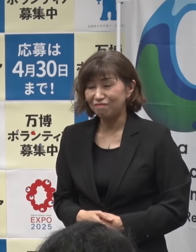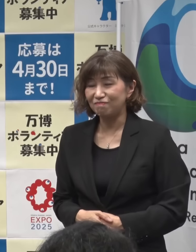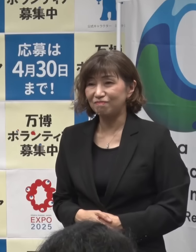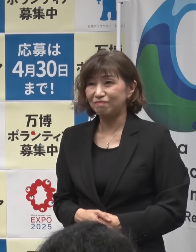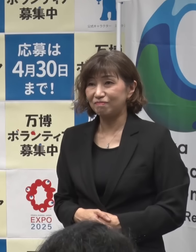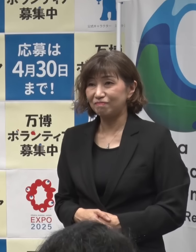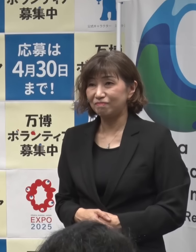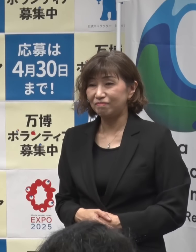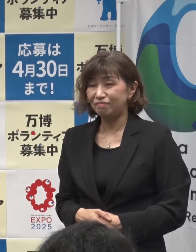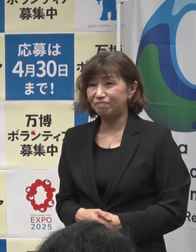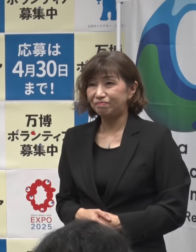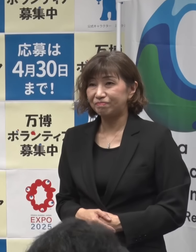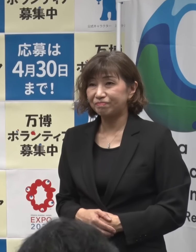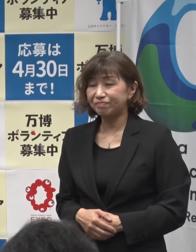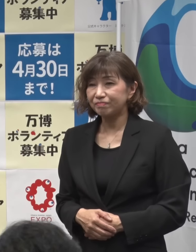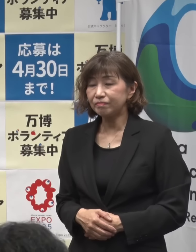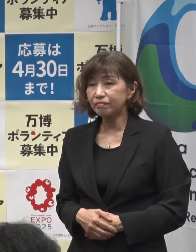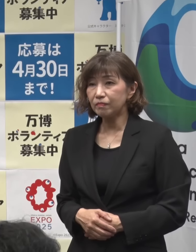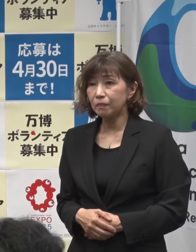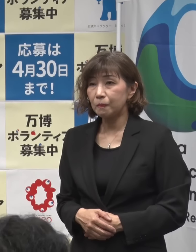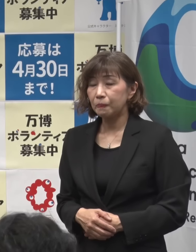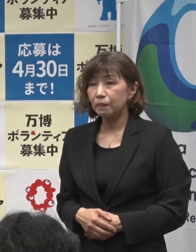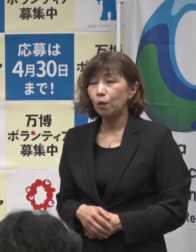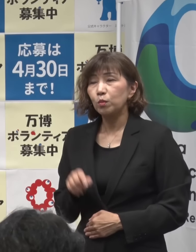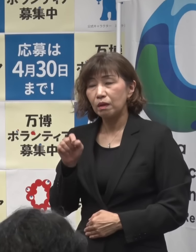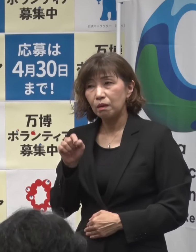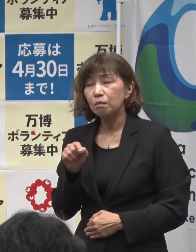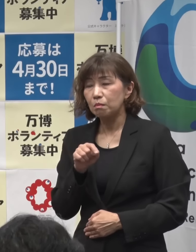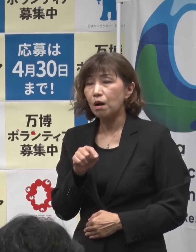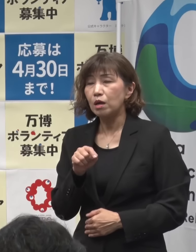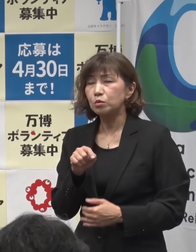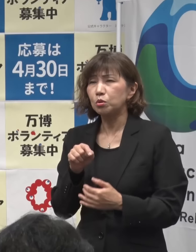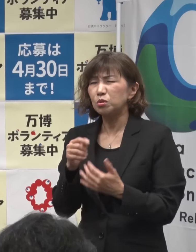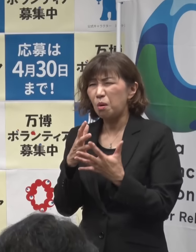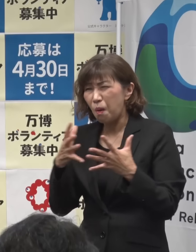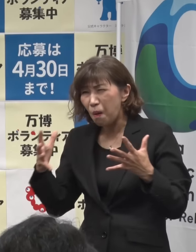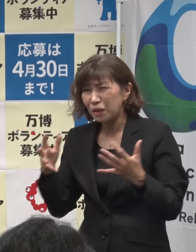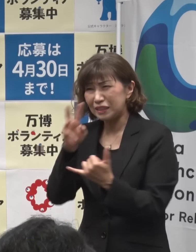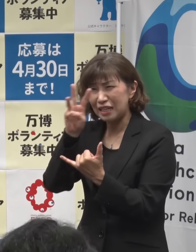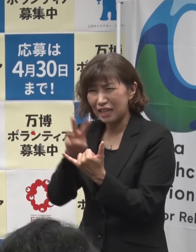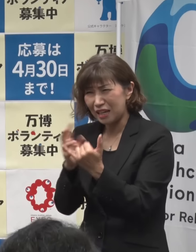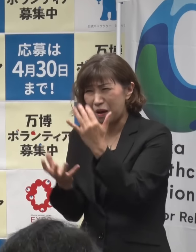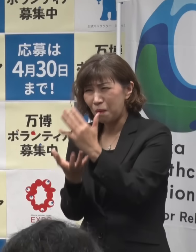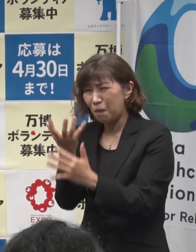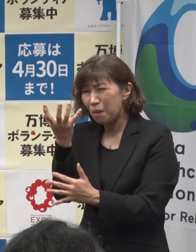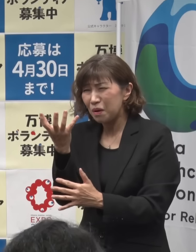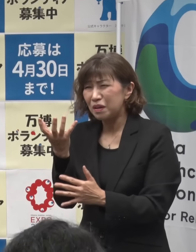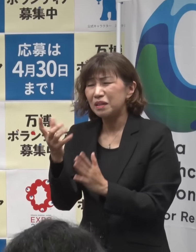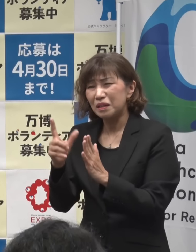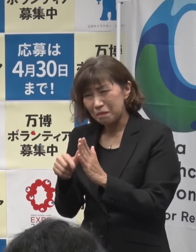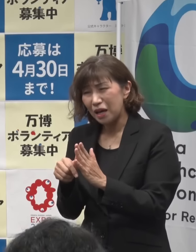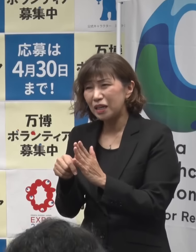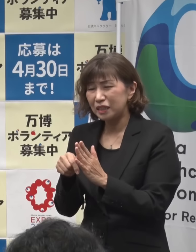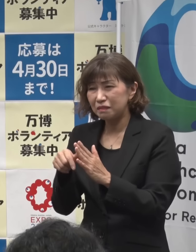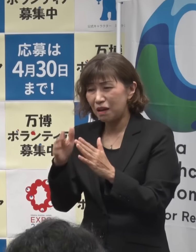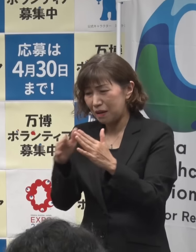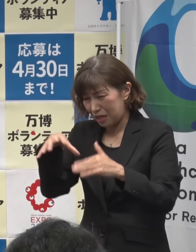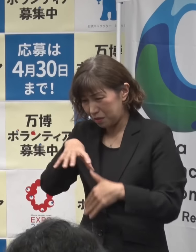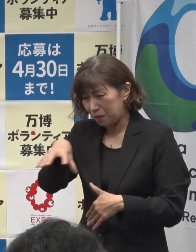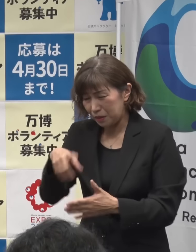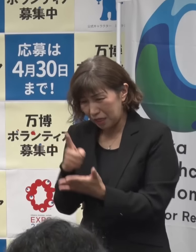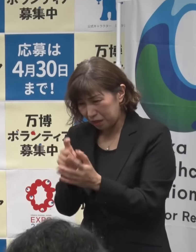あの大きそれほど大きな災害が起きたときはもう夢島だけの問題ではないし、大阪全体の防